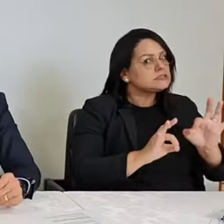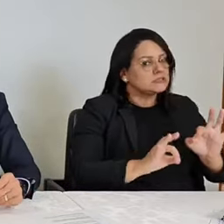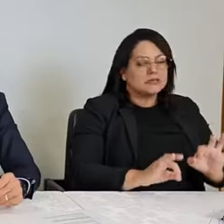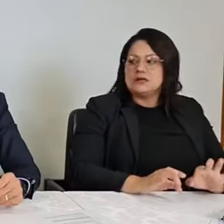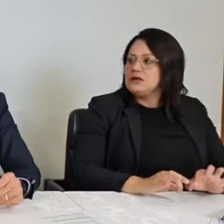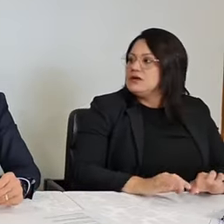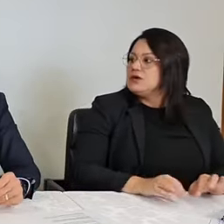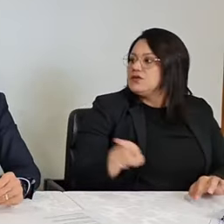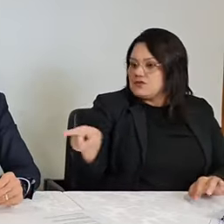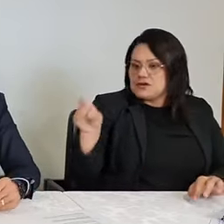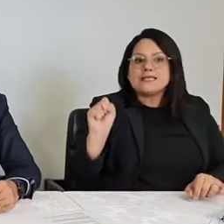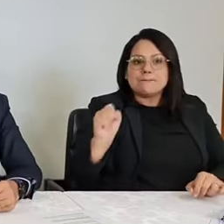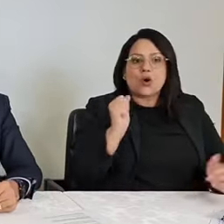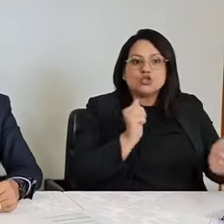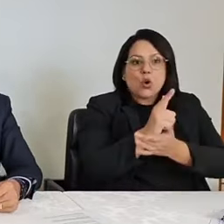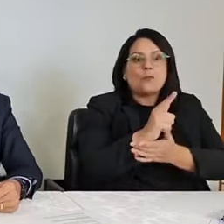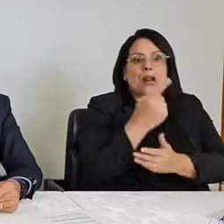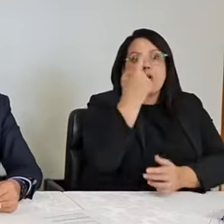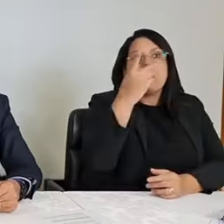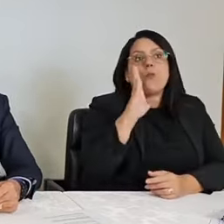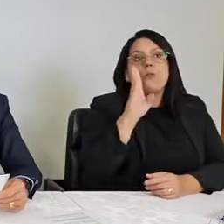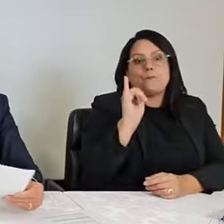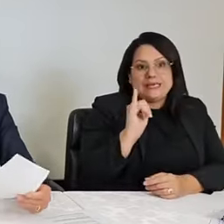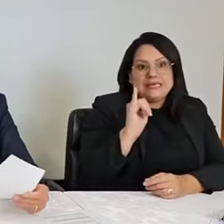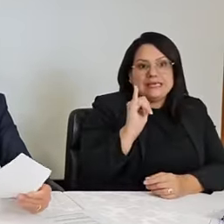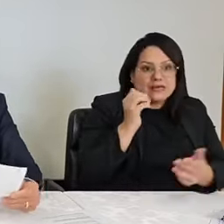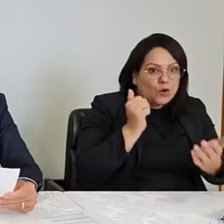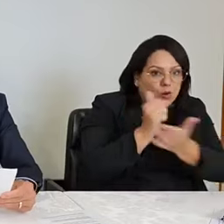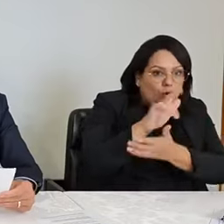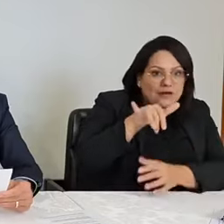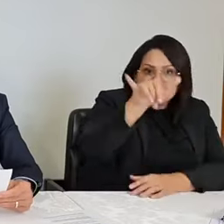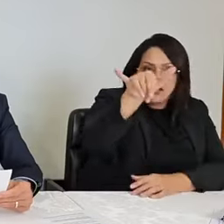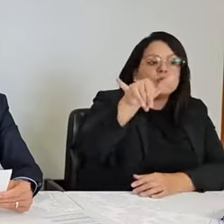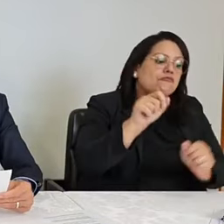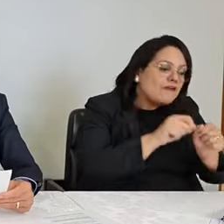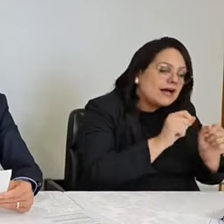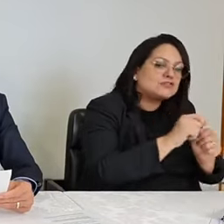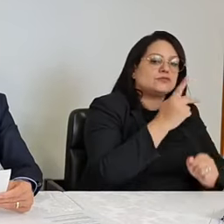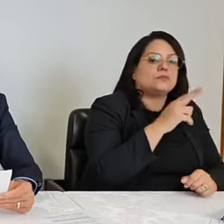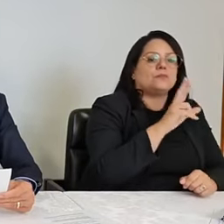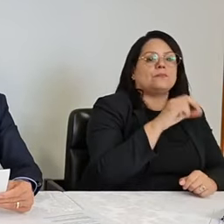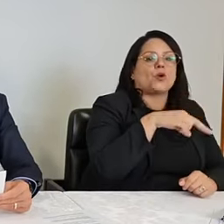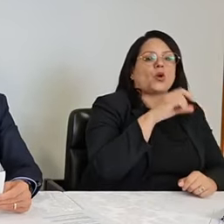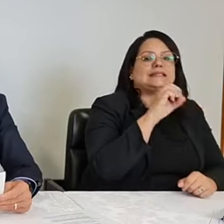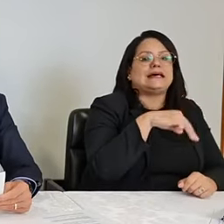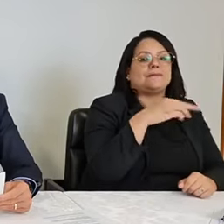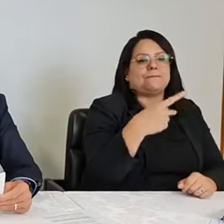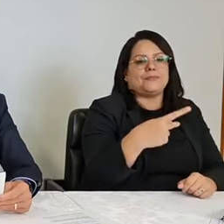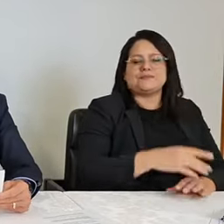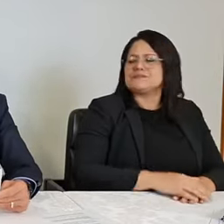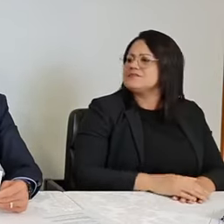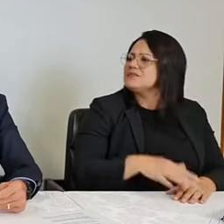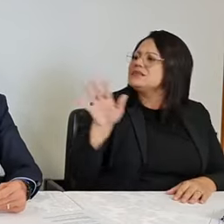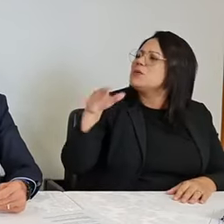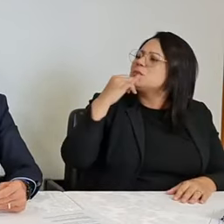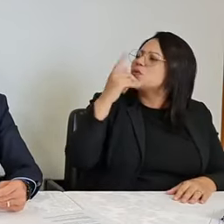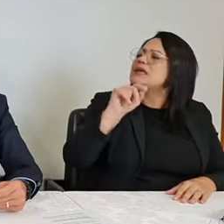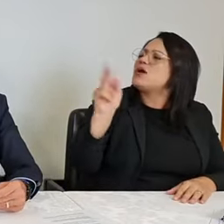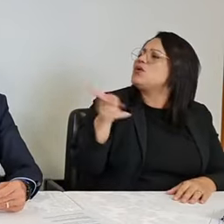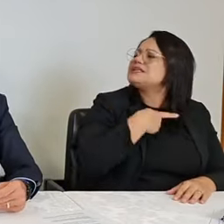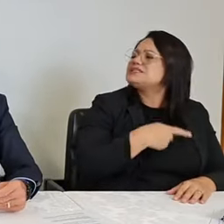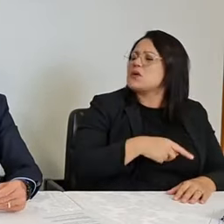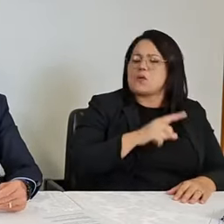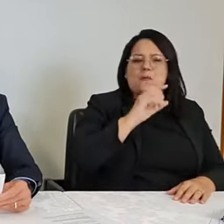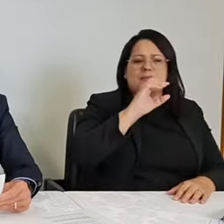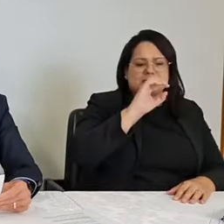pegar esse 1 bilhão e fazer Pronamp. Sim. Não tem comparação, né? Tá certo. E essa história de 0,5 trilhão desviados, é mais ou menos isso?